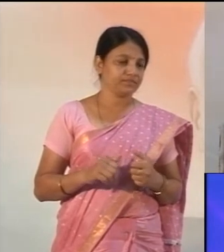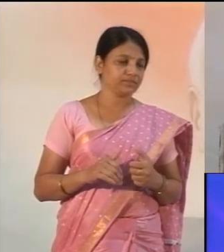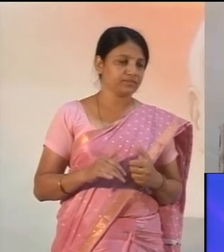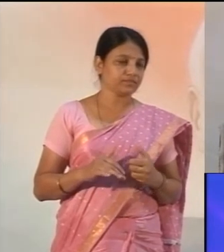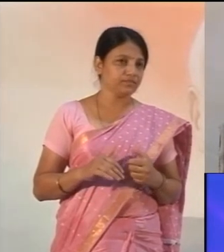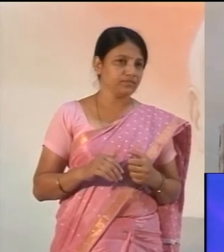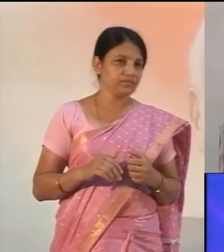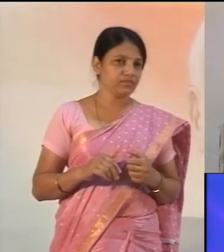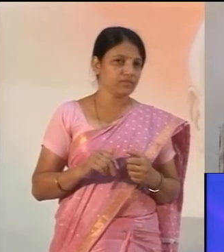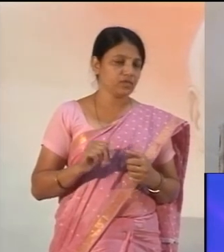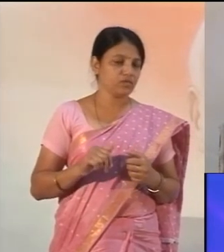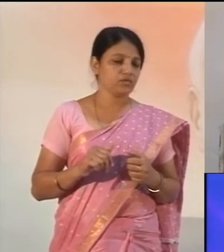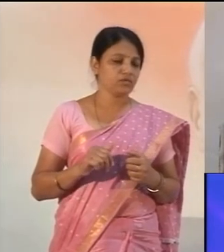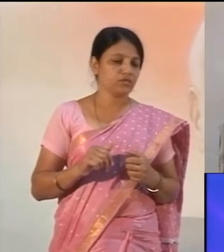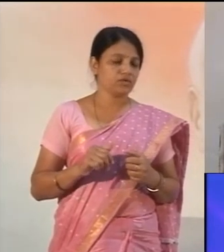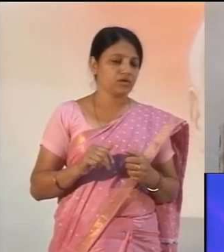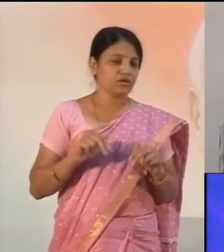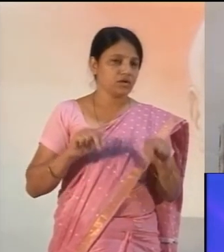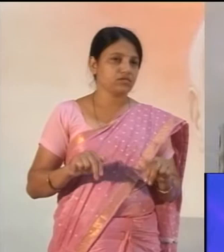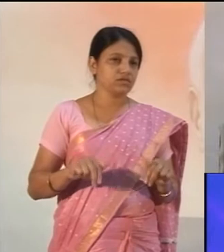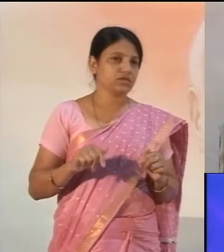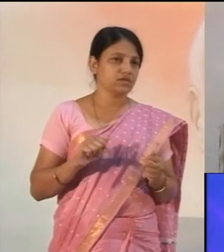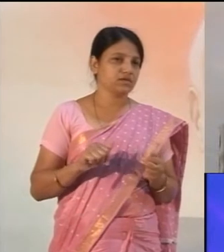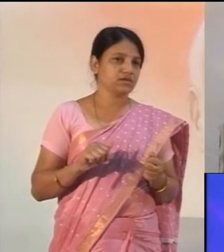तो आवश्यकता है